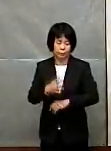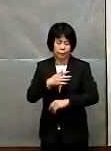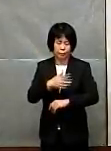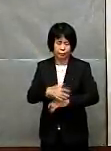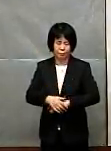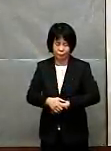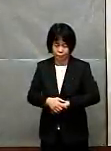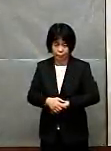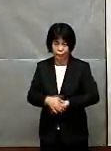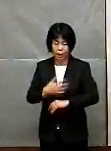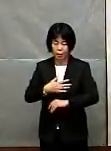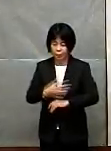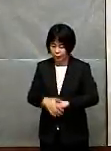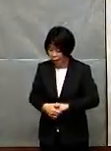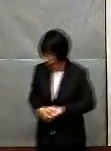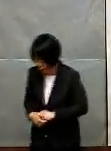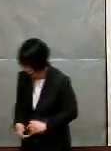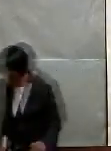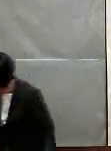はい、